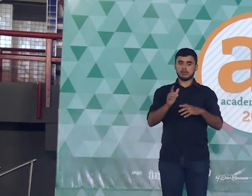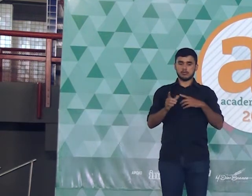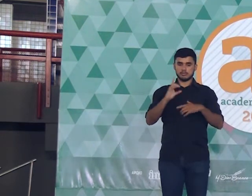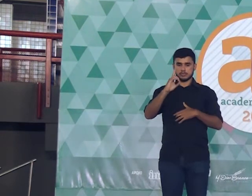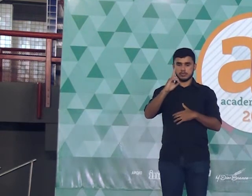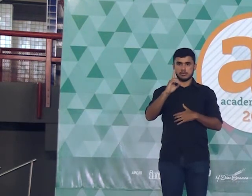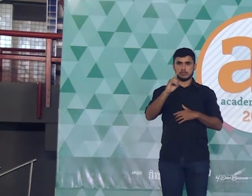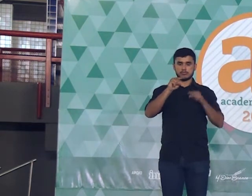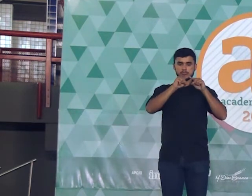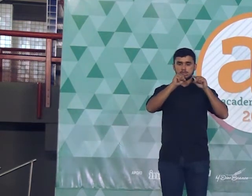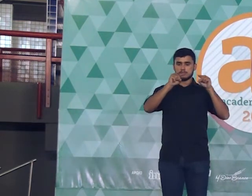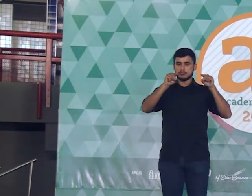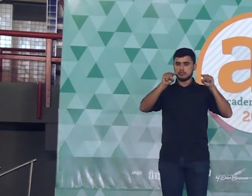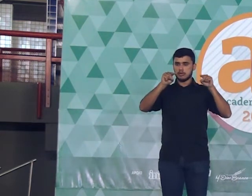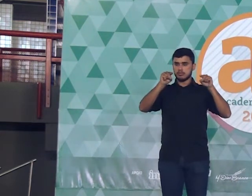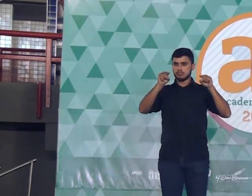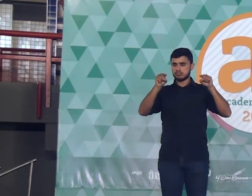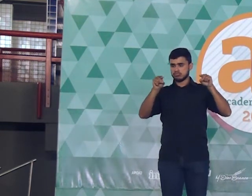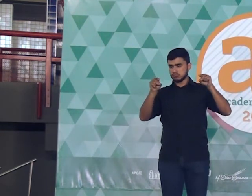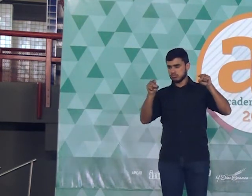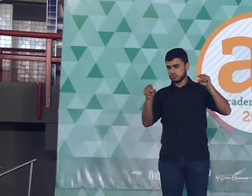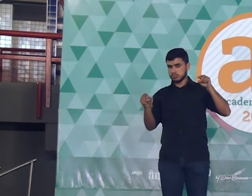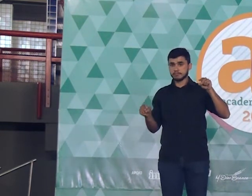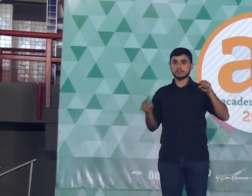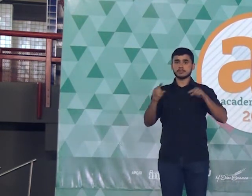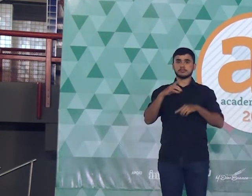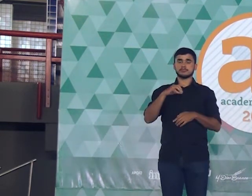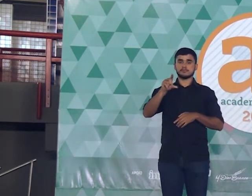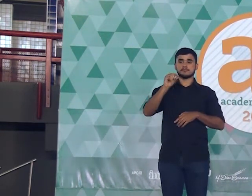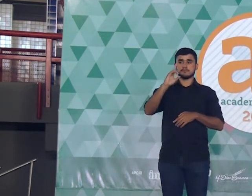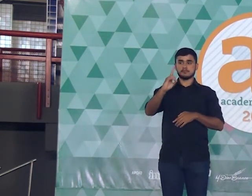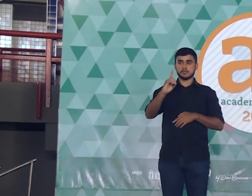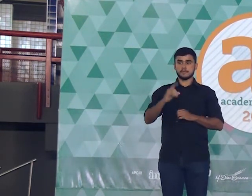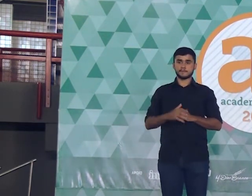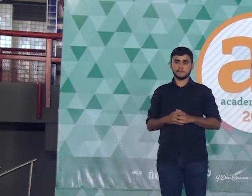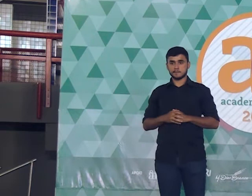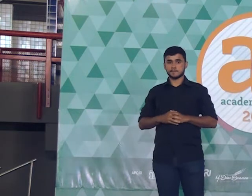para a gente, alternativa D.